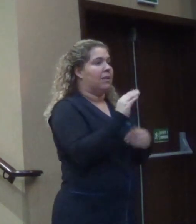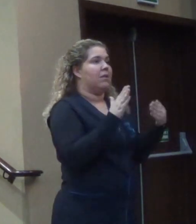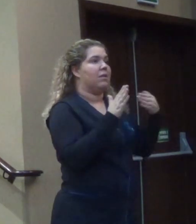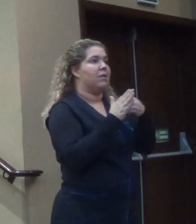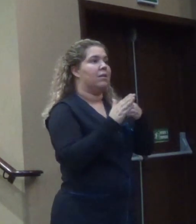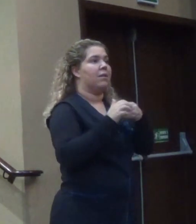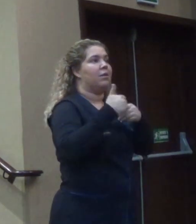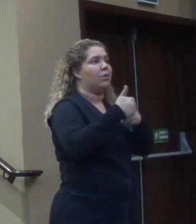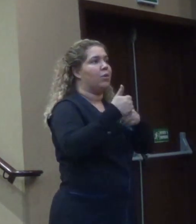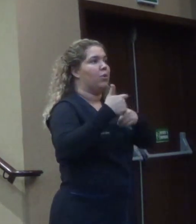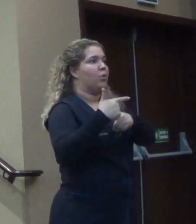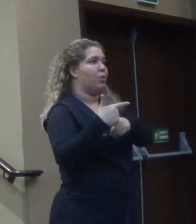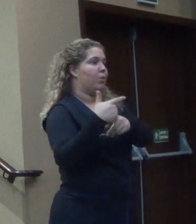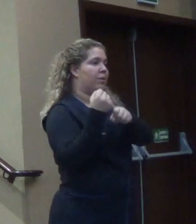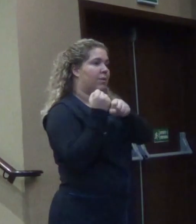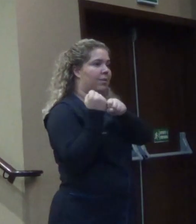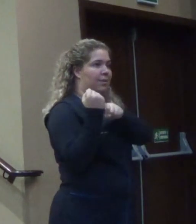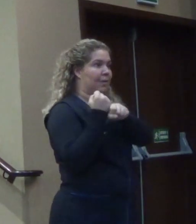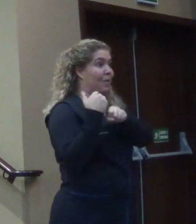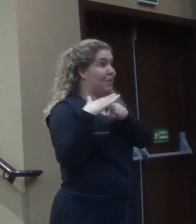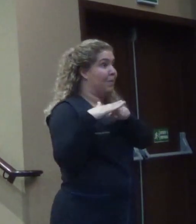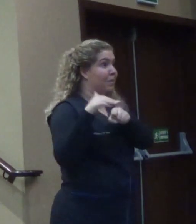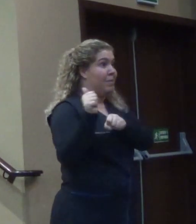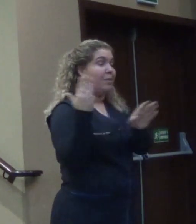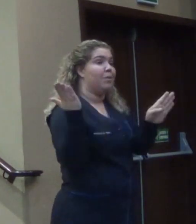só por causa disso.